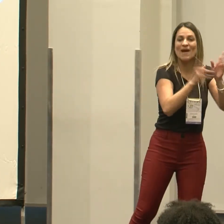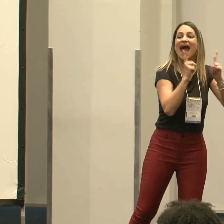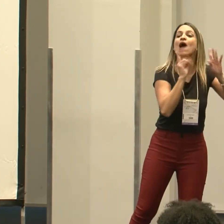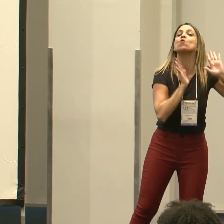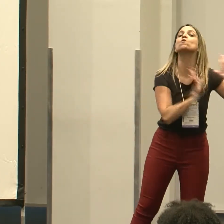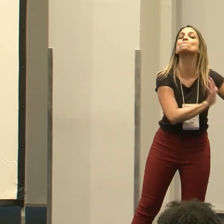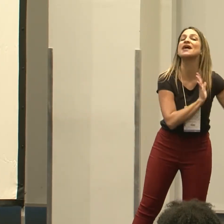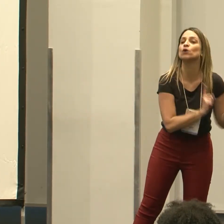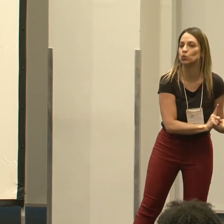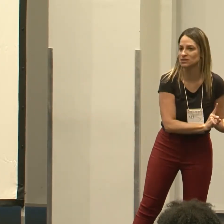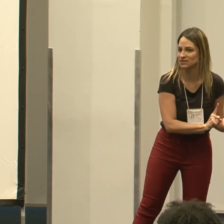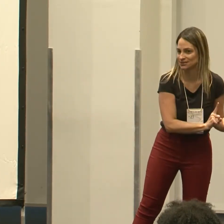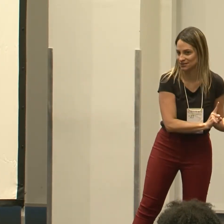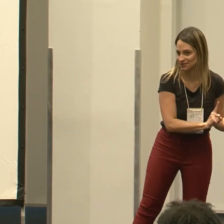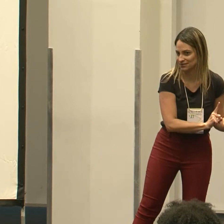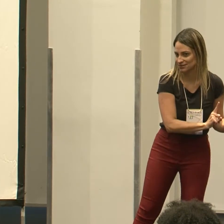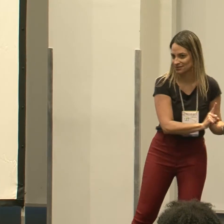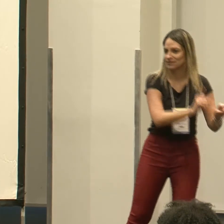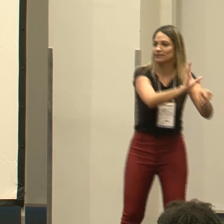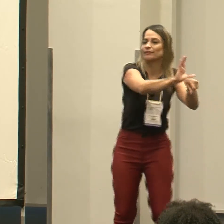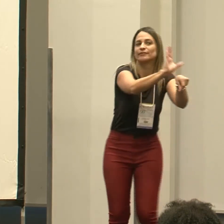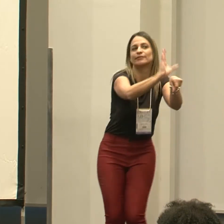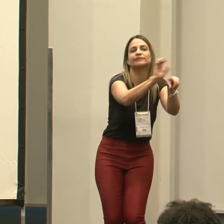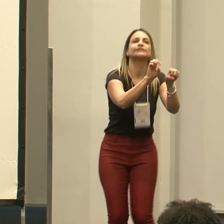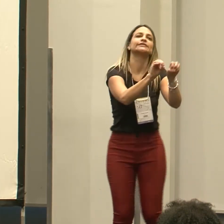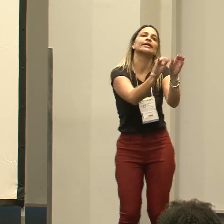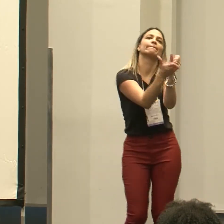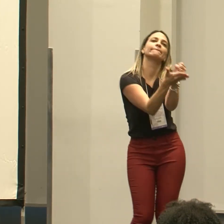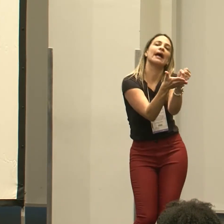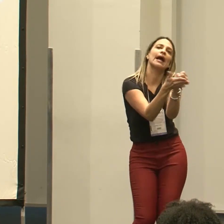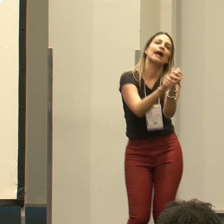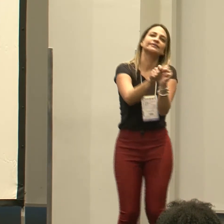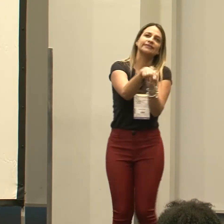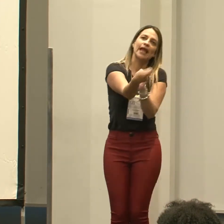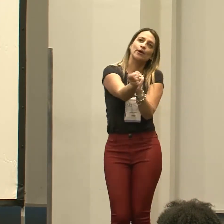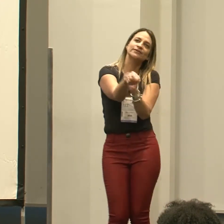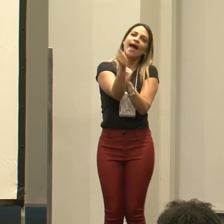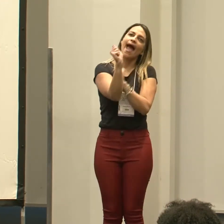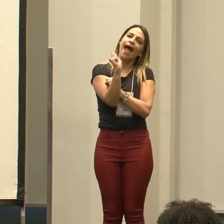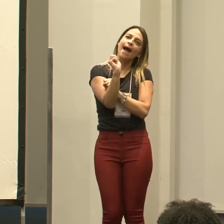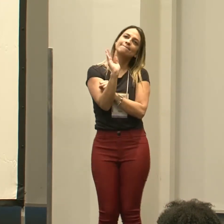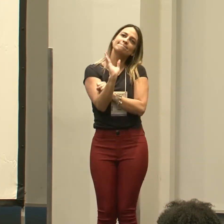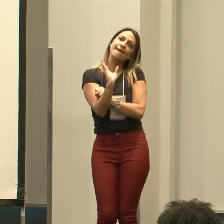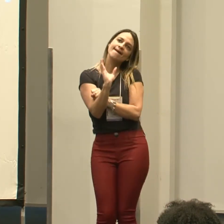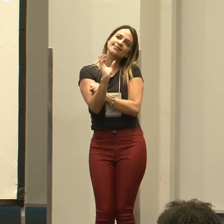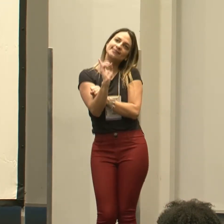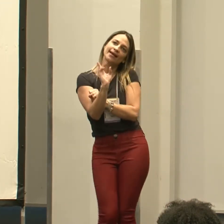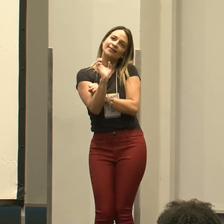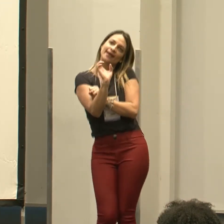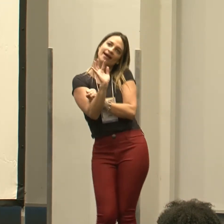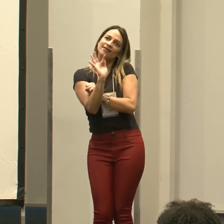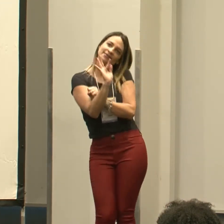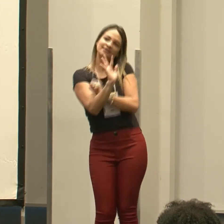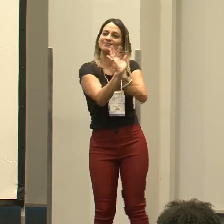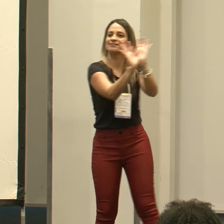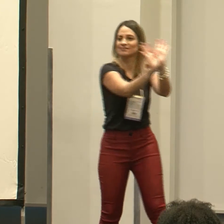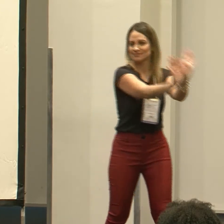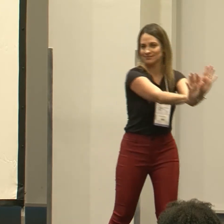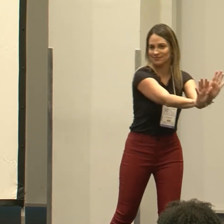clareza. Existe o curso, é uma coisa. Um curso que vai ensinar, um curso básico, um sinal, A, B, C, D, é